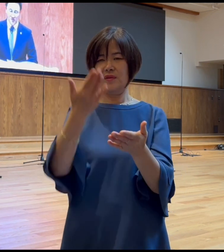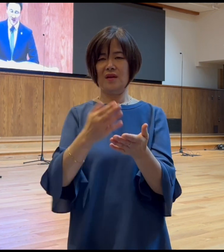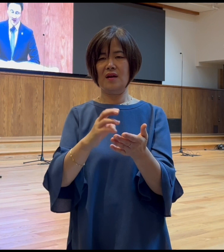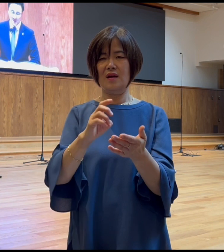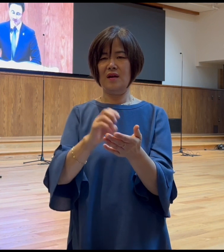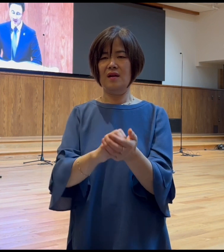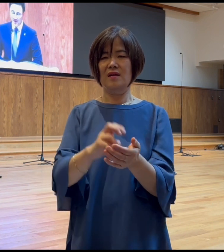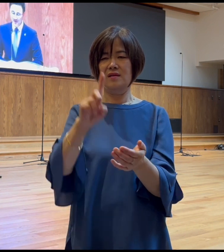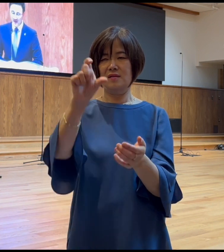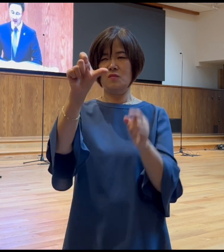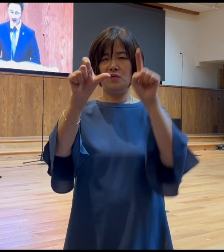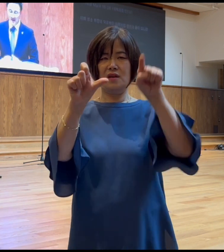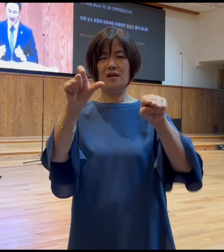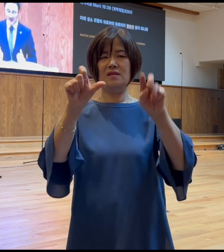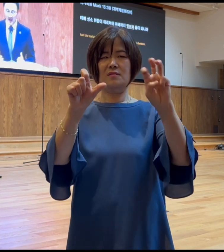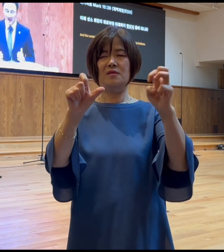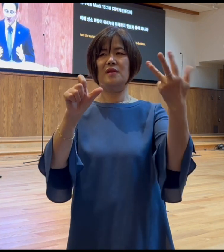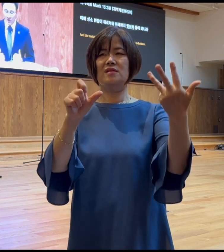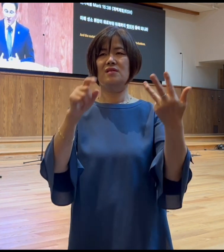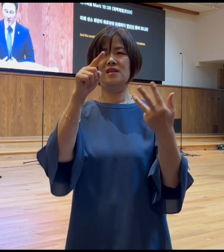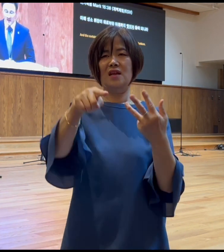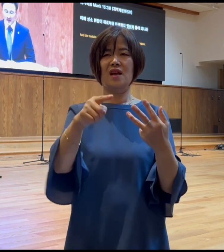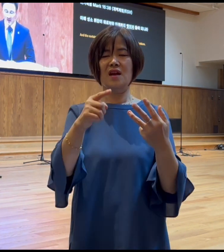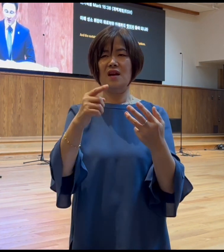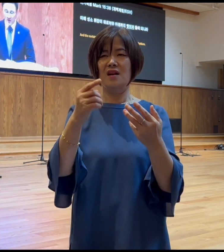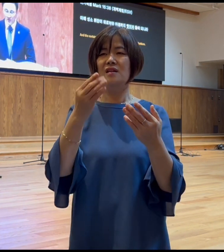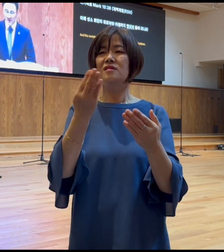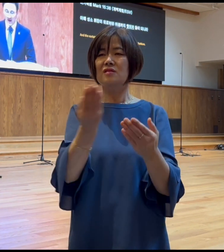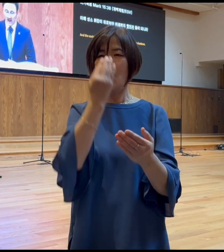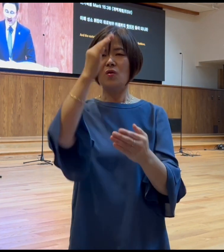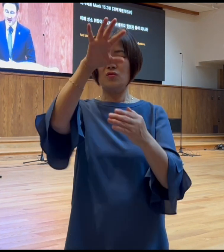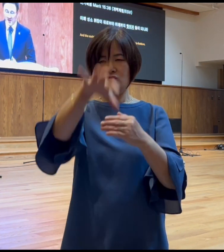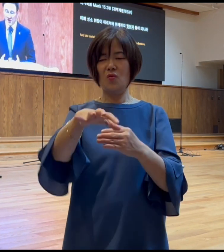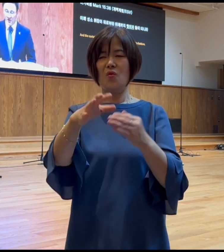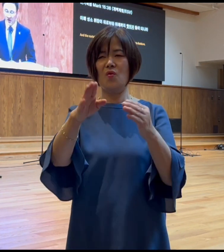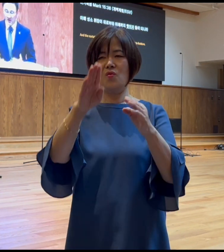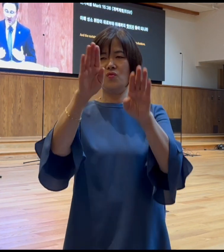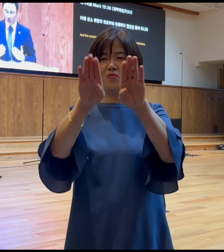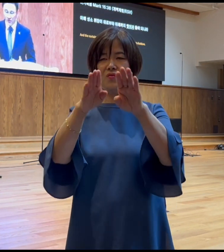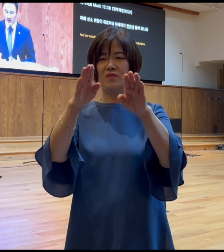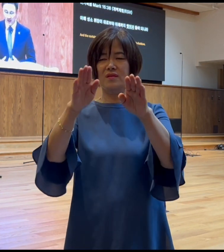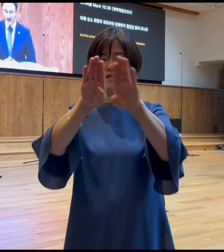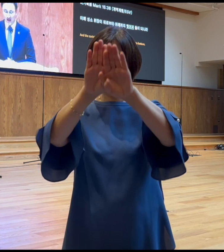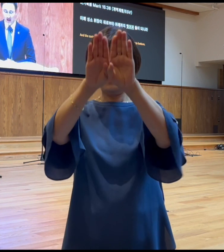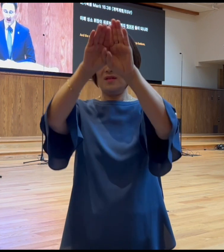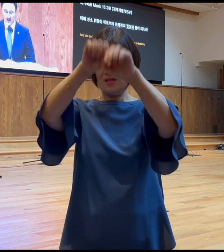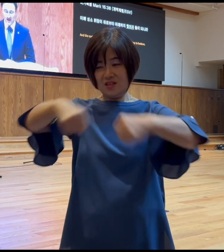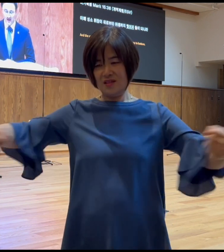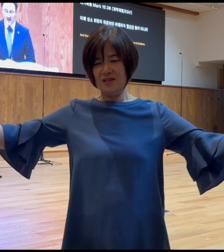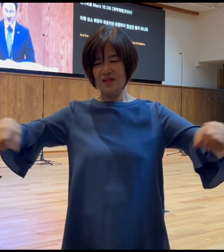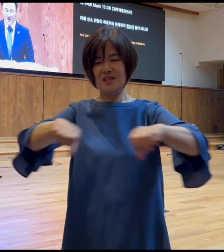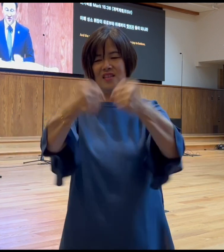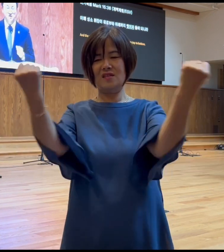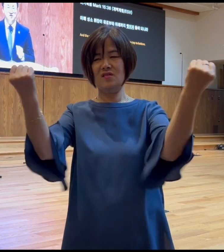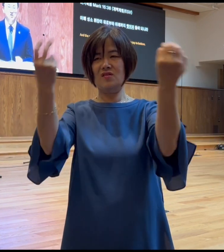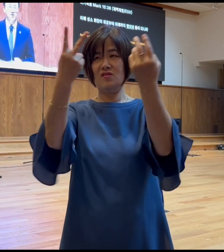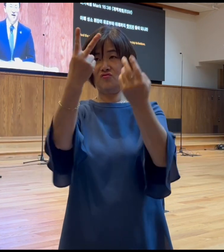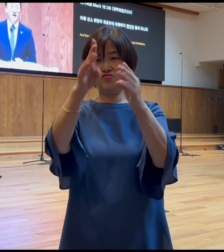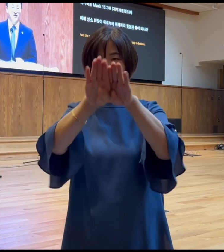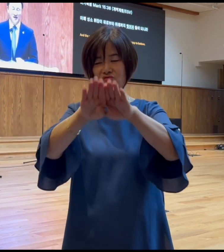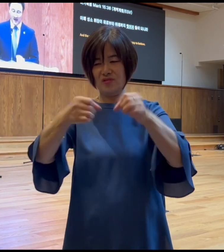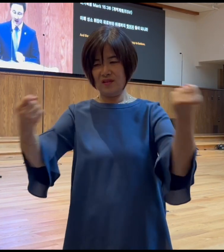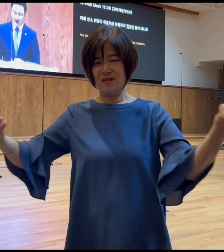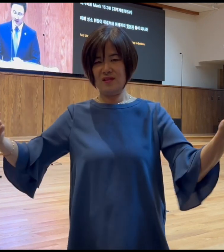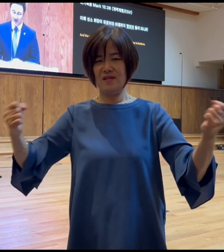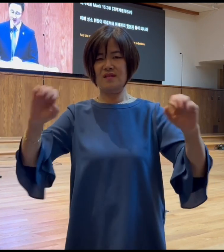마가복음 15장 38절입니다. 이에 성소 휘장이 위로부터 아래까지 찢어져 둘이 되니라. 여기서